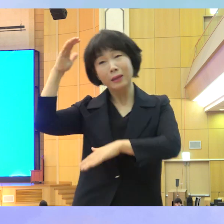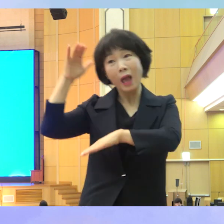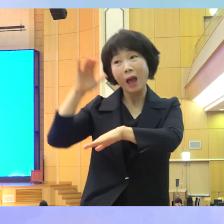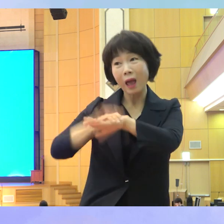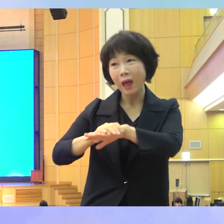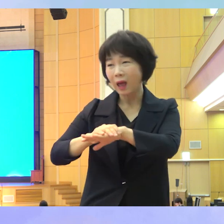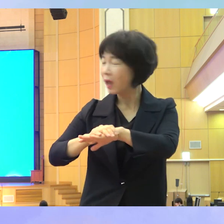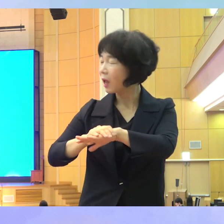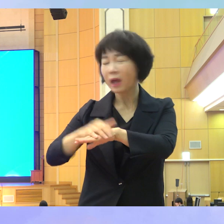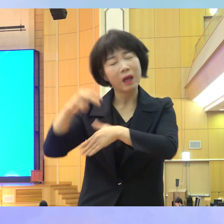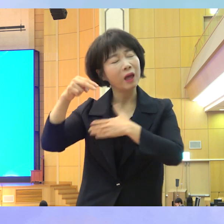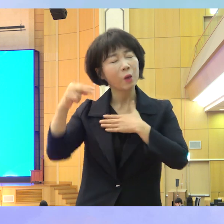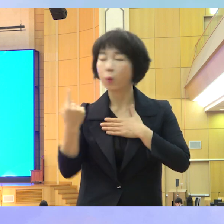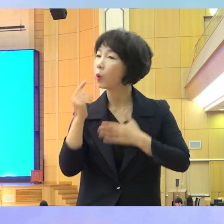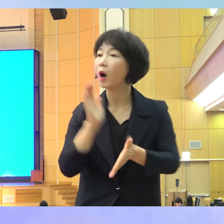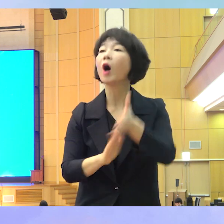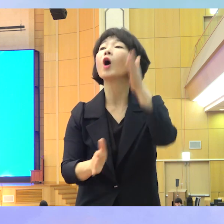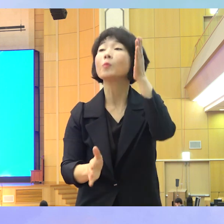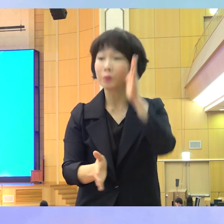부족하며 지혜도